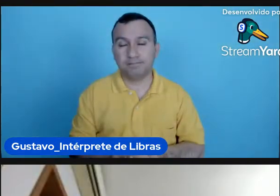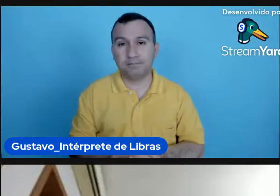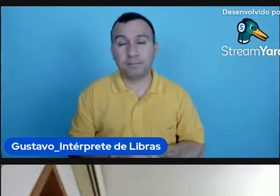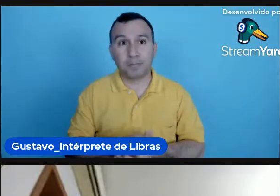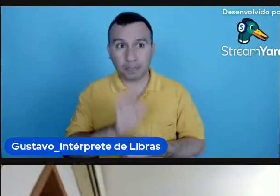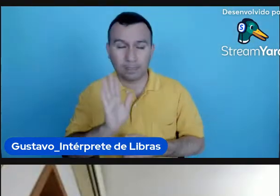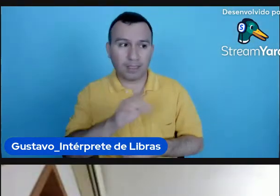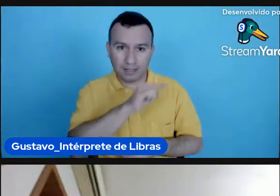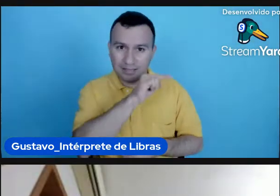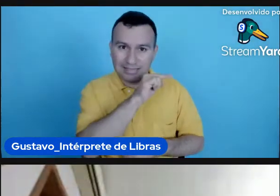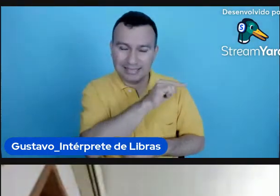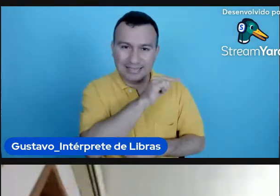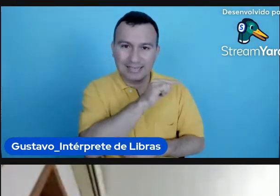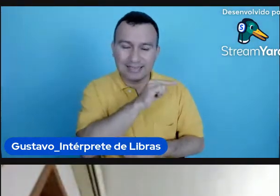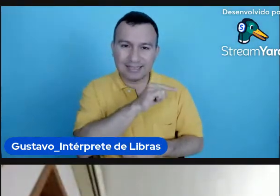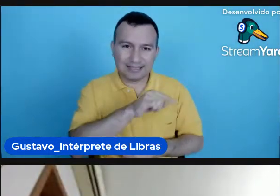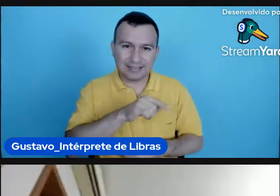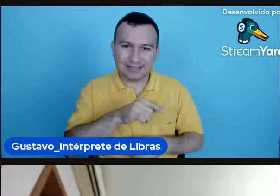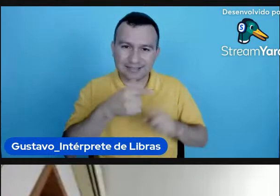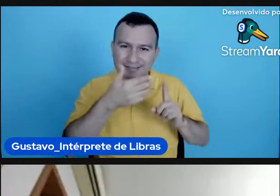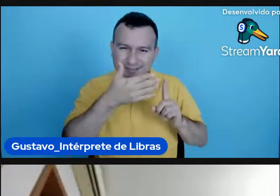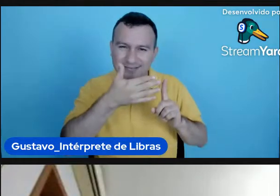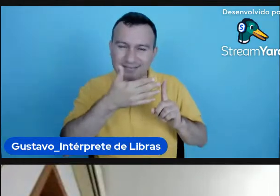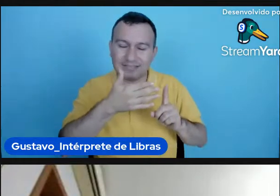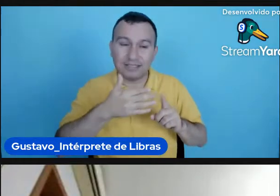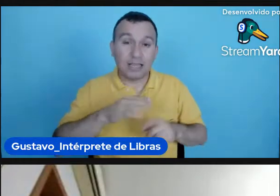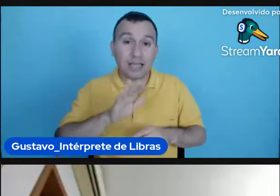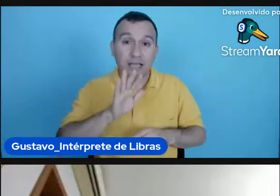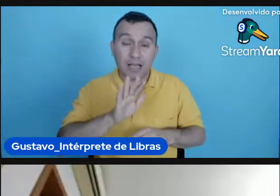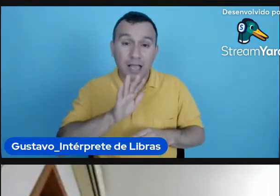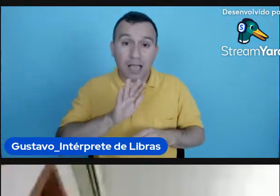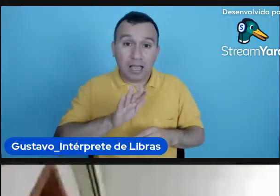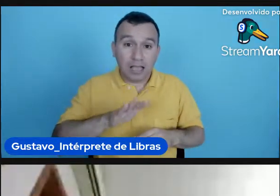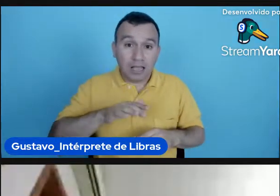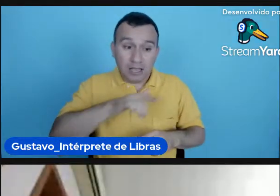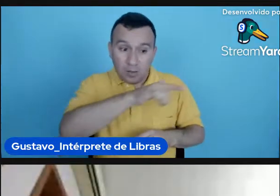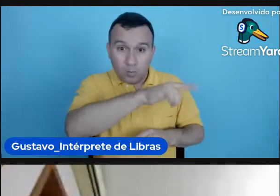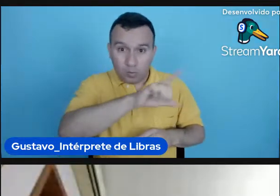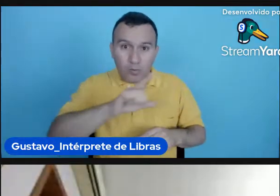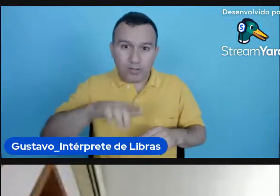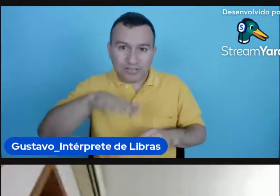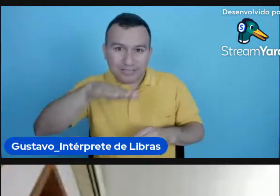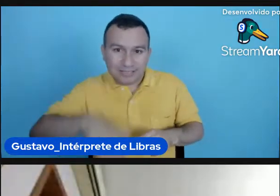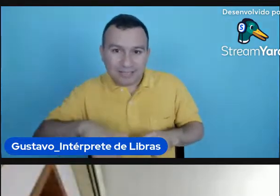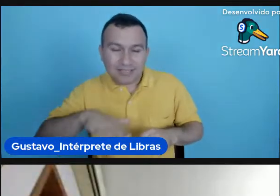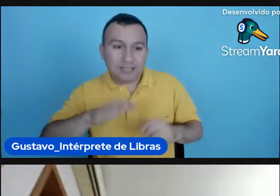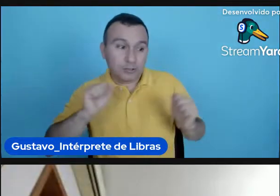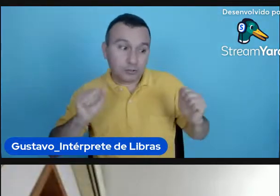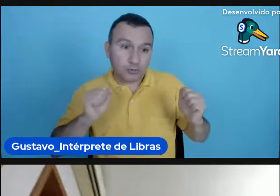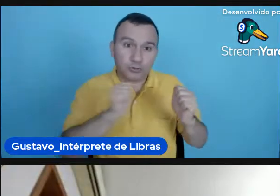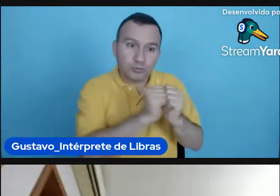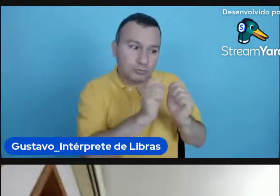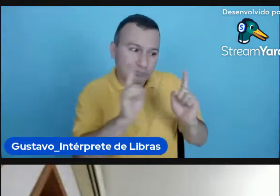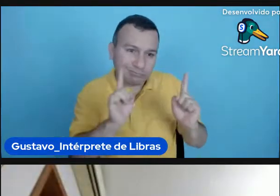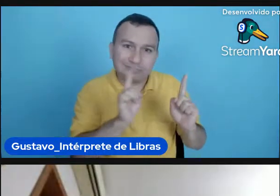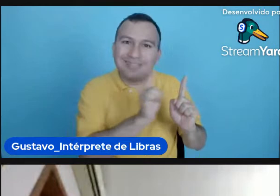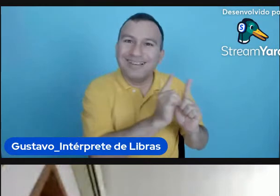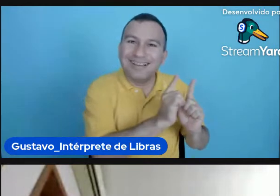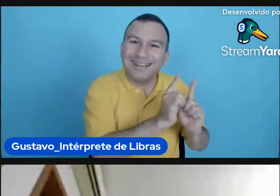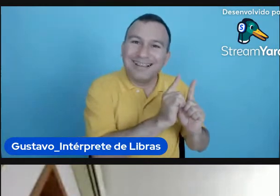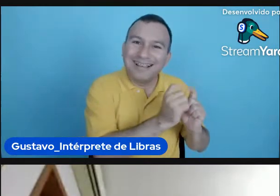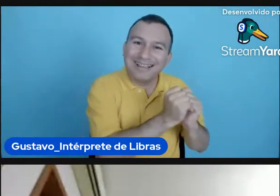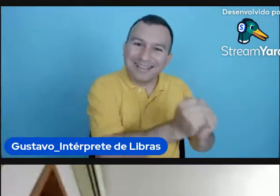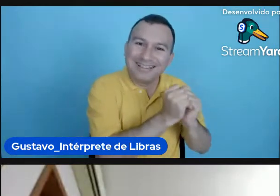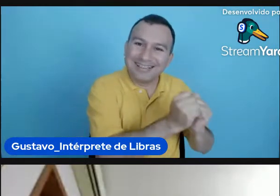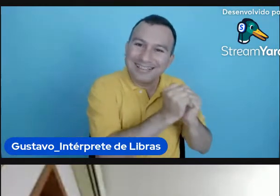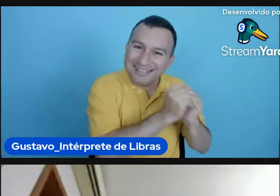porque as crianças eram o acompanhante dela, né, o auxílio, o que a gente chama na universidade, na UFMT, de monitor inclusivo. E essa,